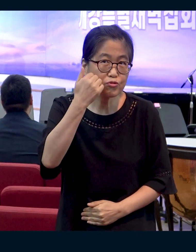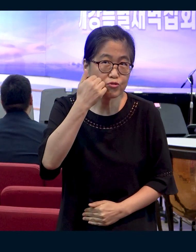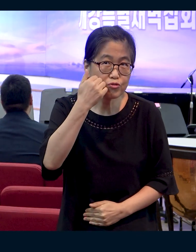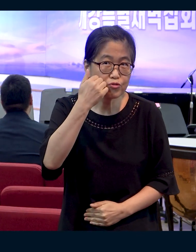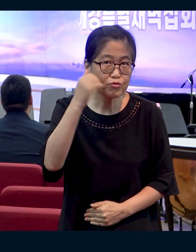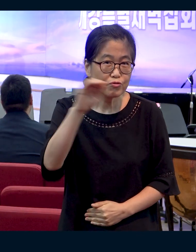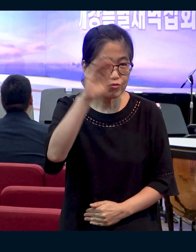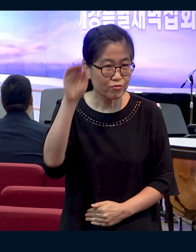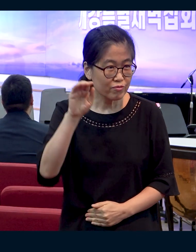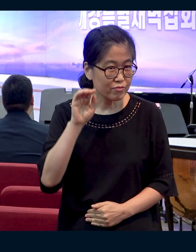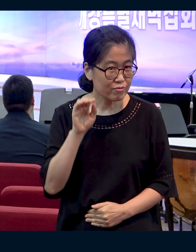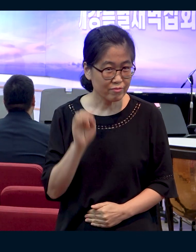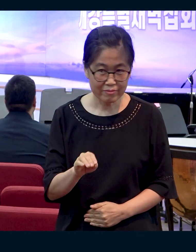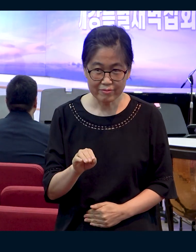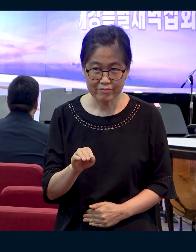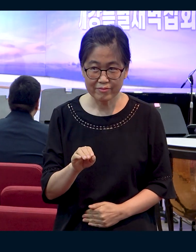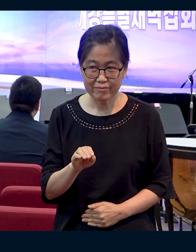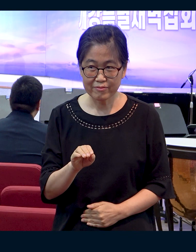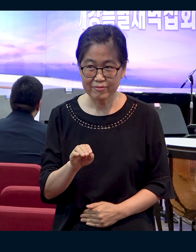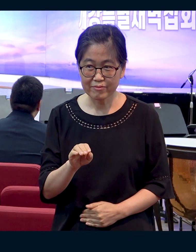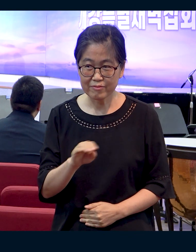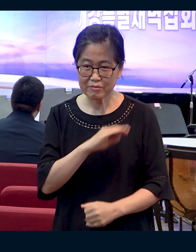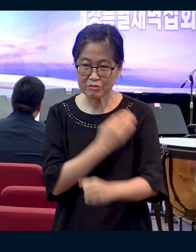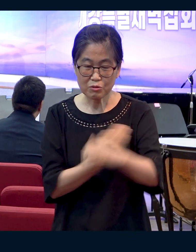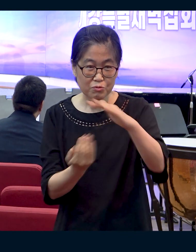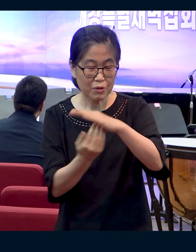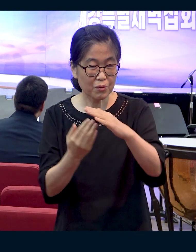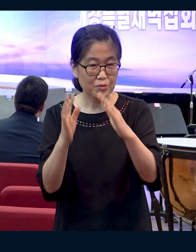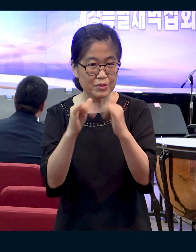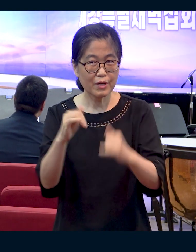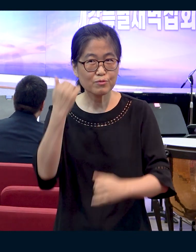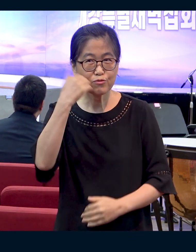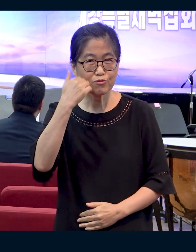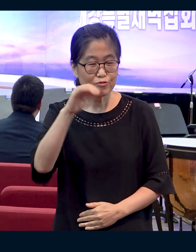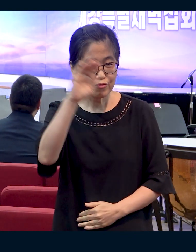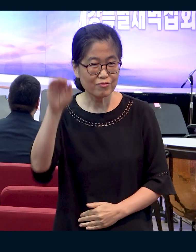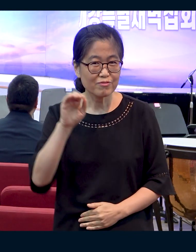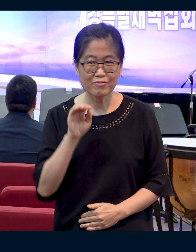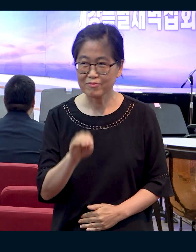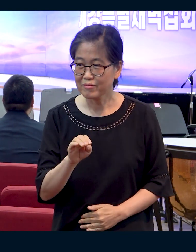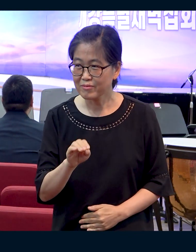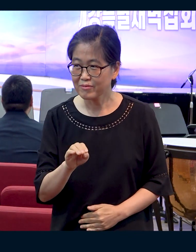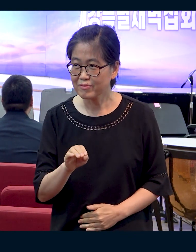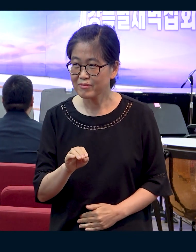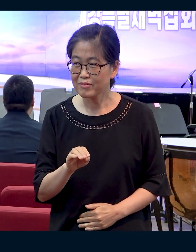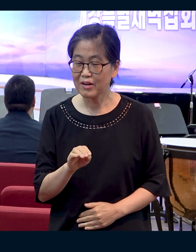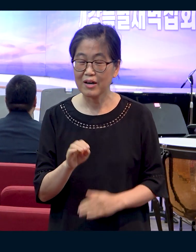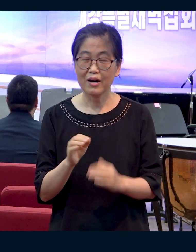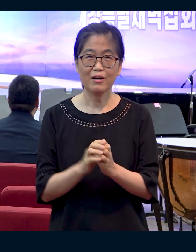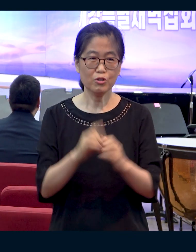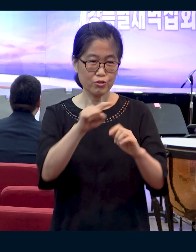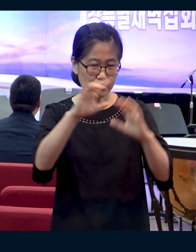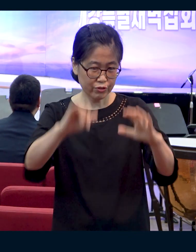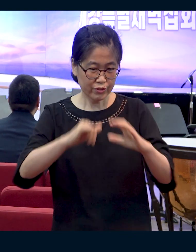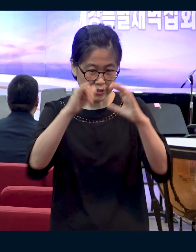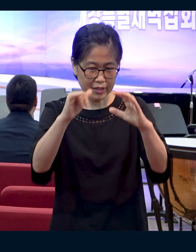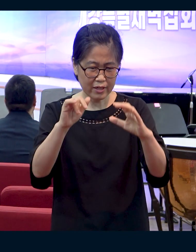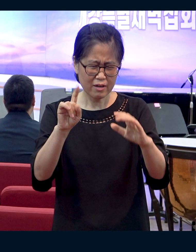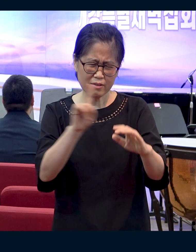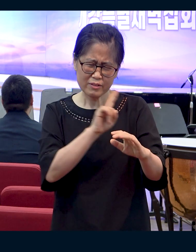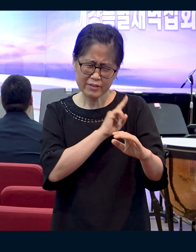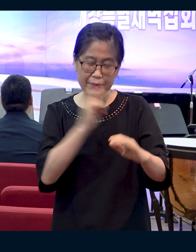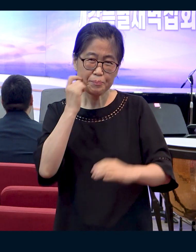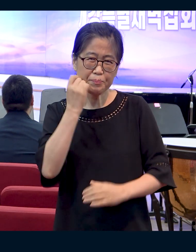해보십시오. 이 세상에서 가장 능력 있는 사람은 어떤 사람인가? 이 세상에서 가장